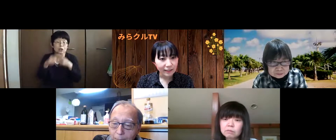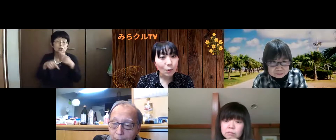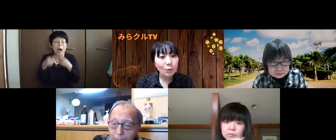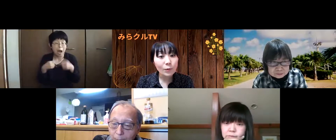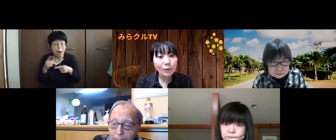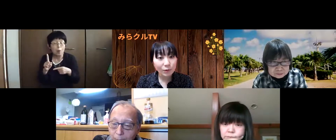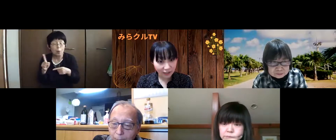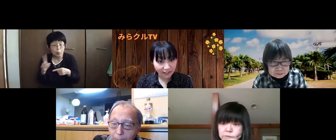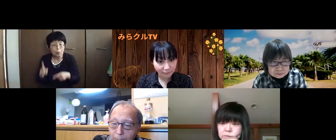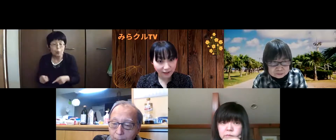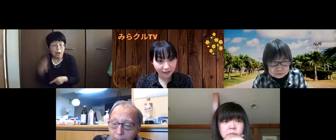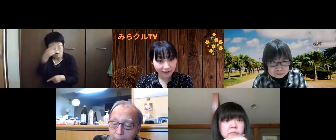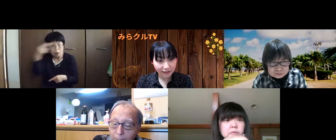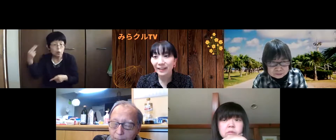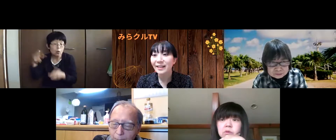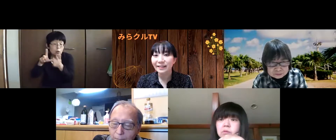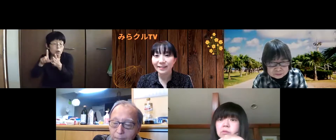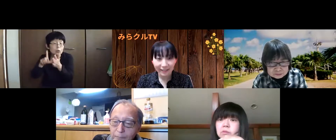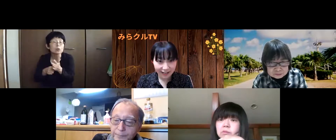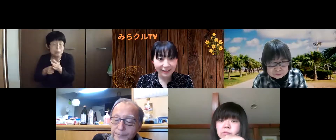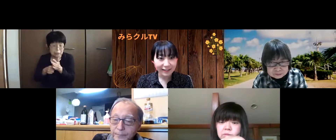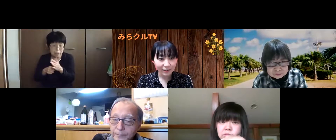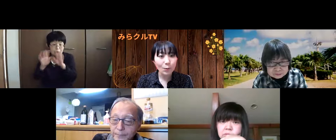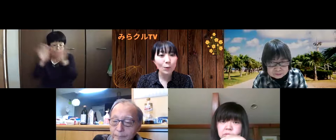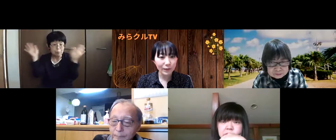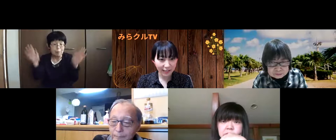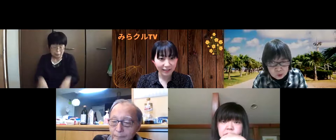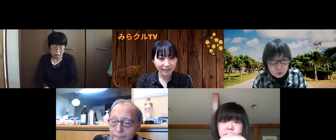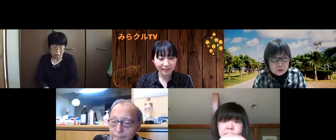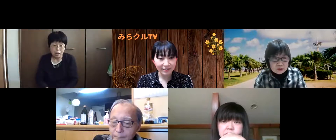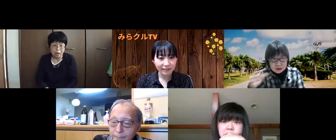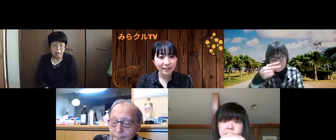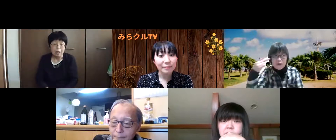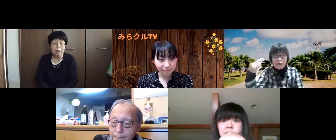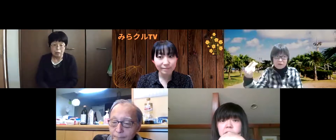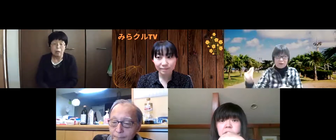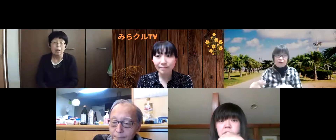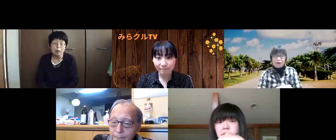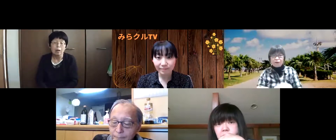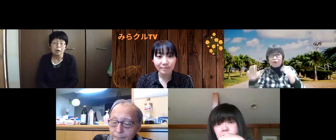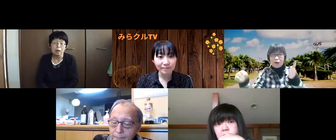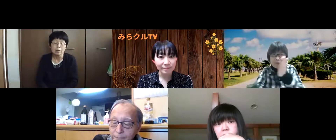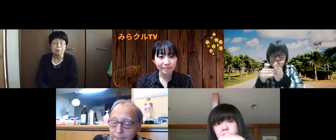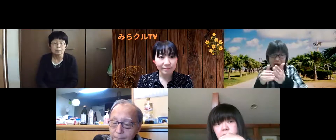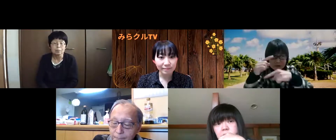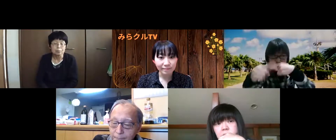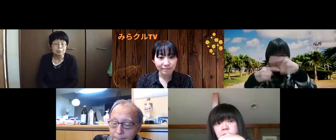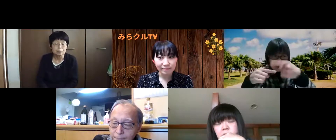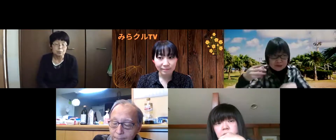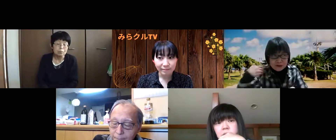高校の頃に始められたんですね。高校生。 どこだっけ？あ、それまで手話を知らなか